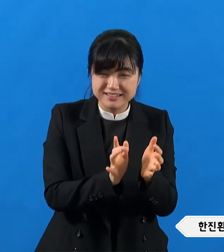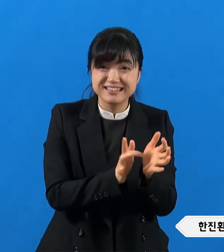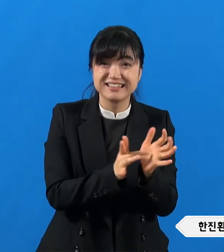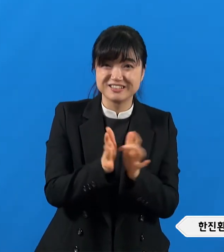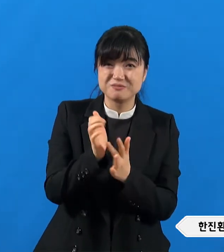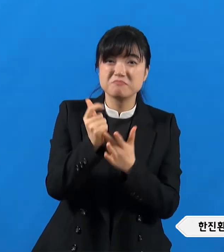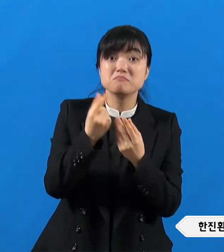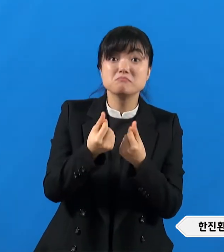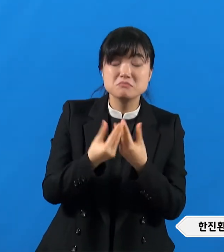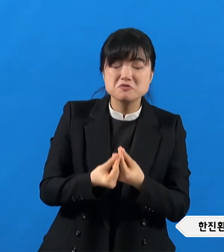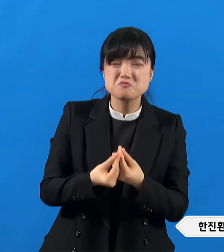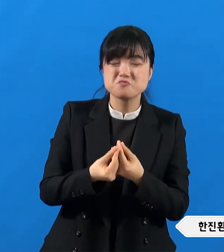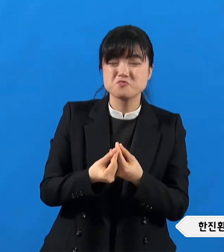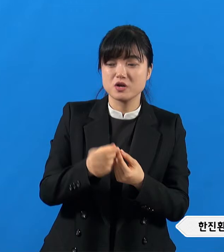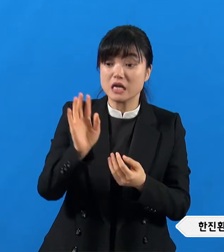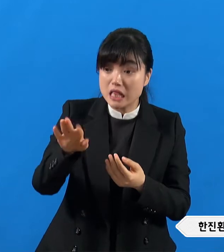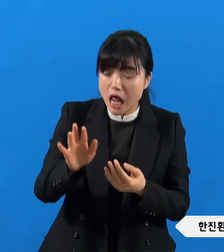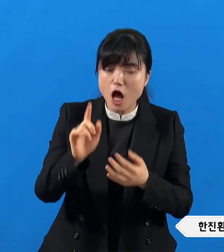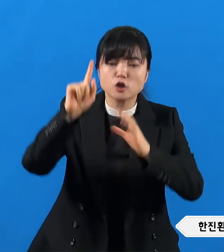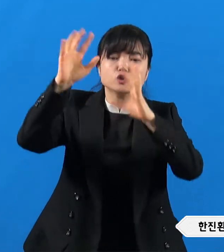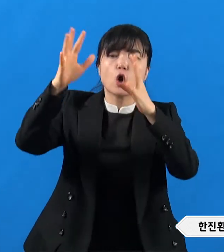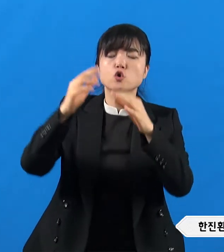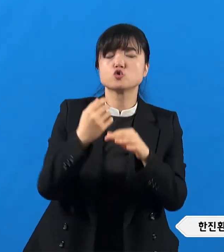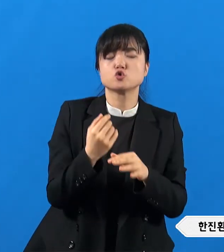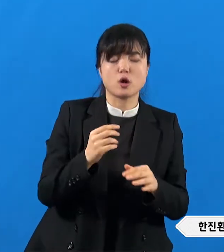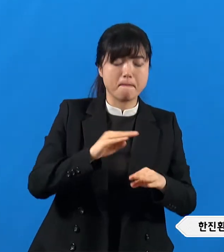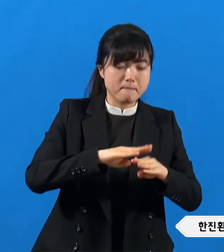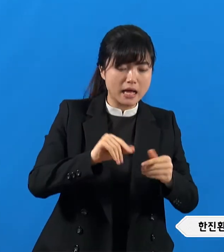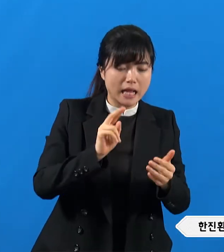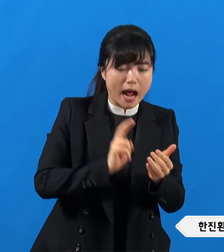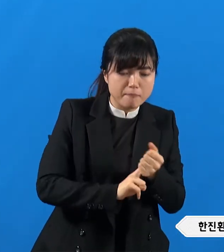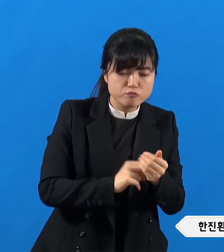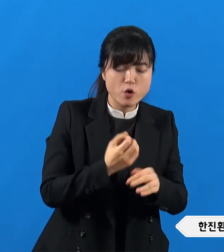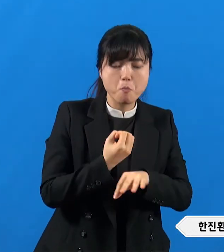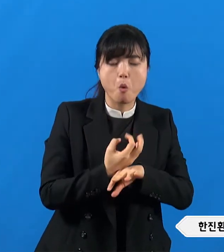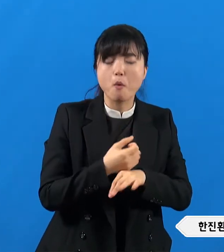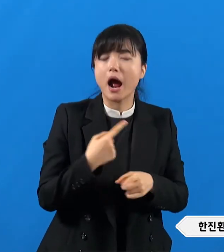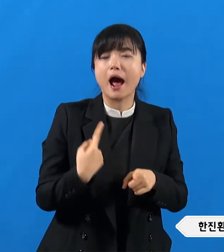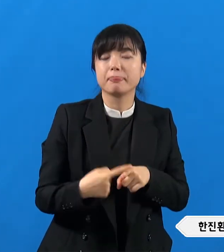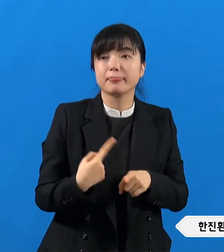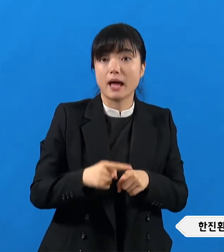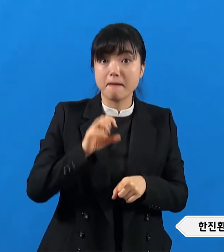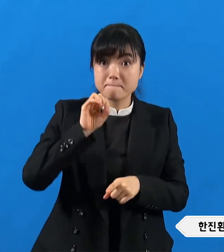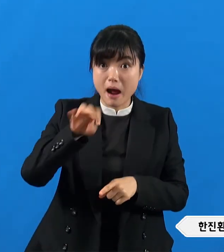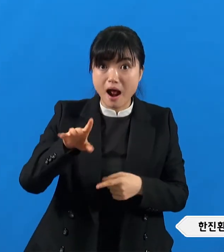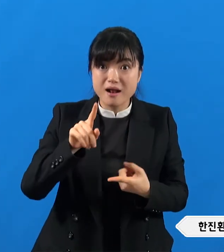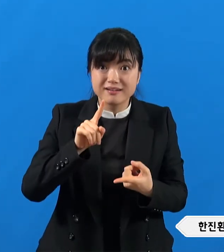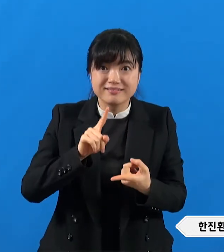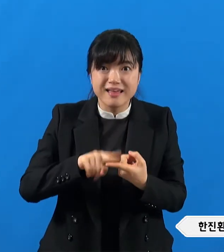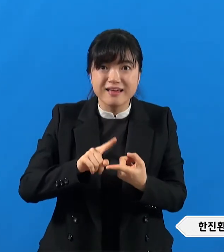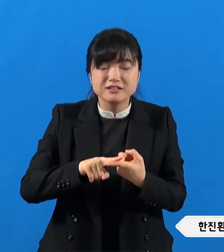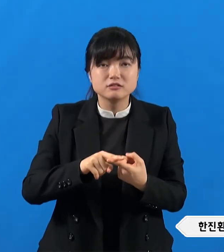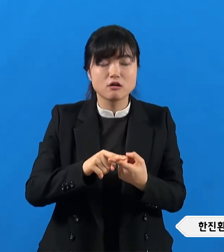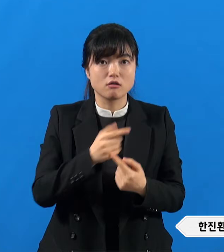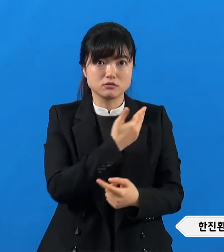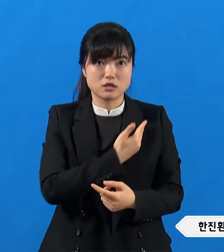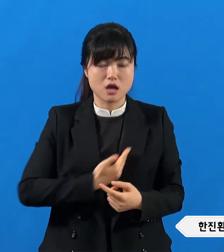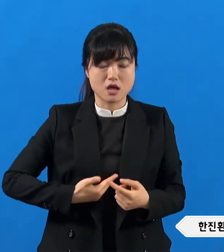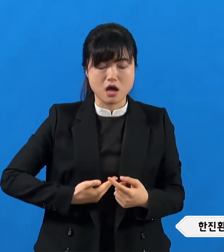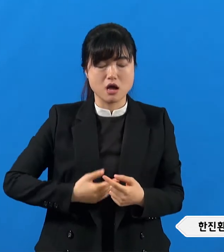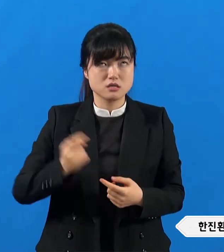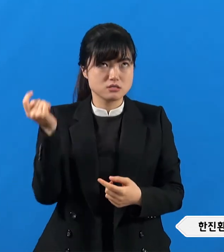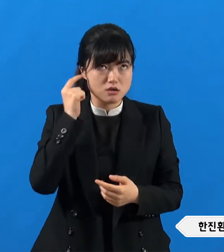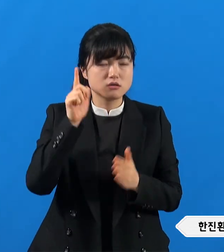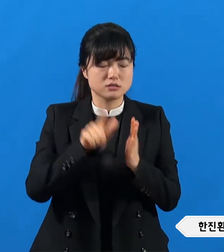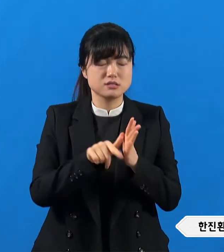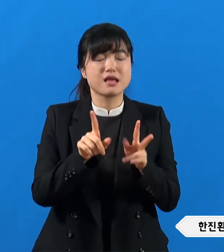밭에 감춰져 있는 보화와 같단다, 그렇게 말씀할 때에 그 말씀이 제자들 귀에는 쏙 아마 들어왔을